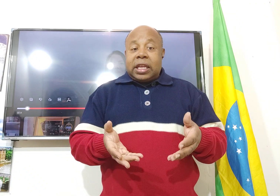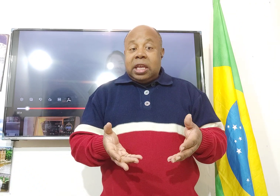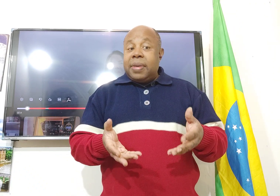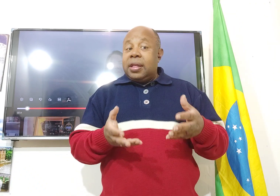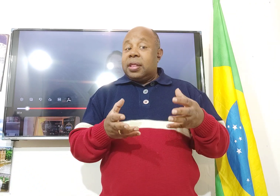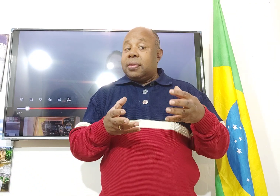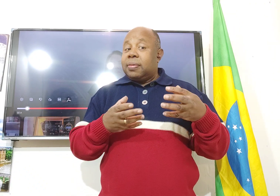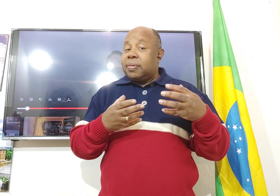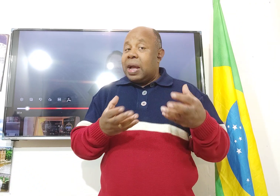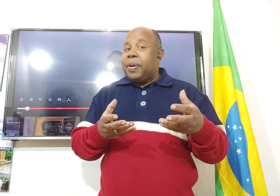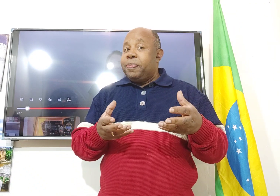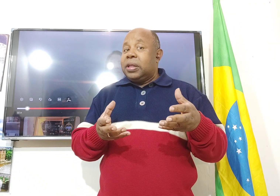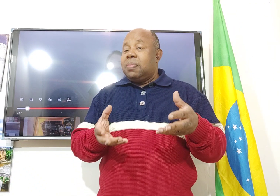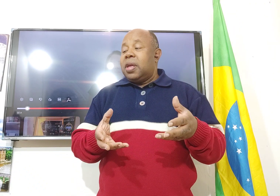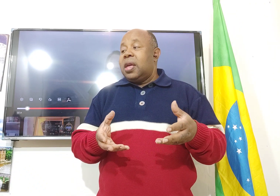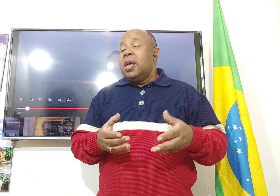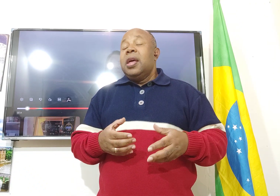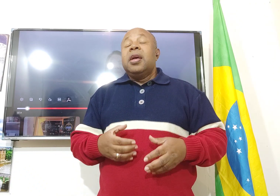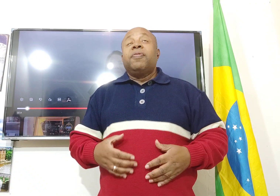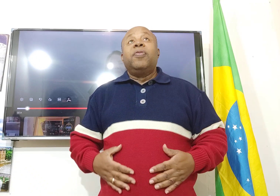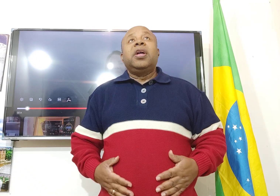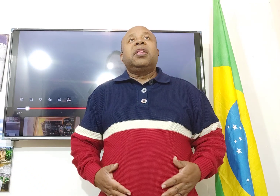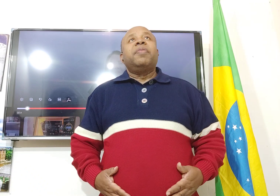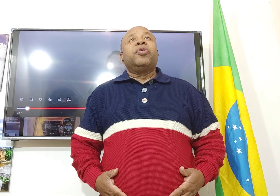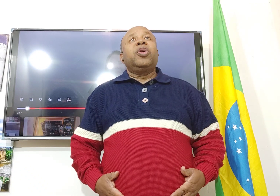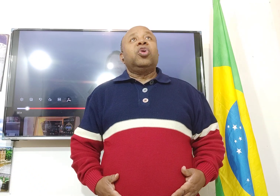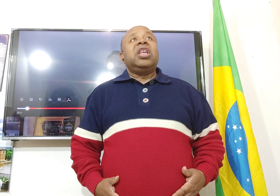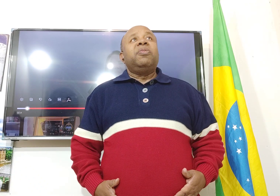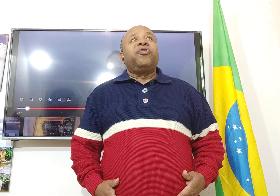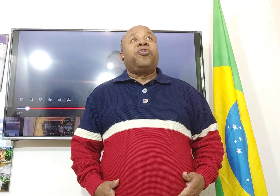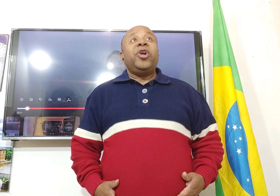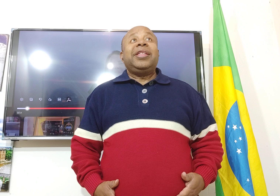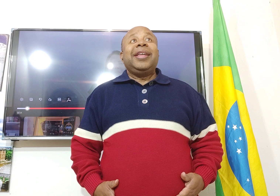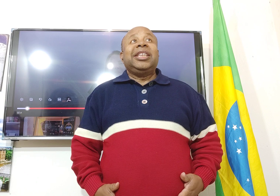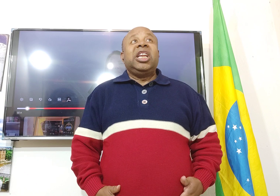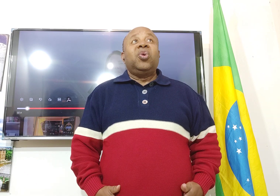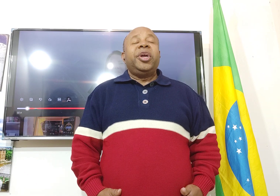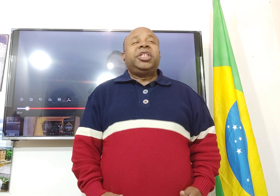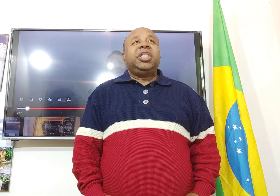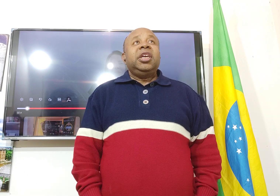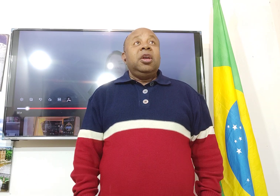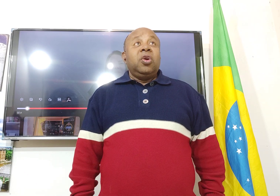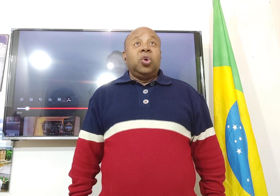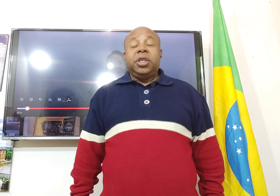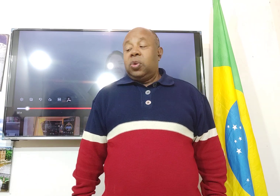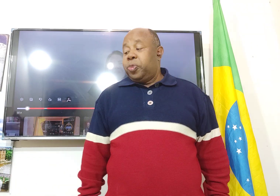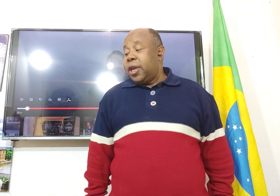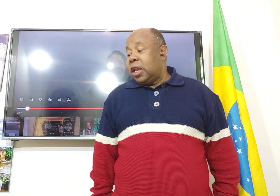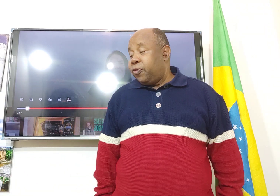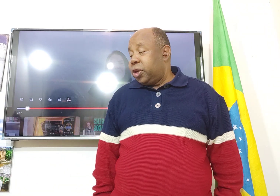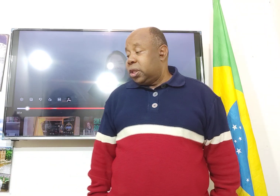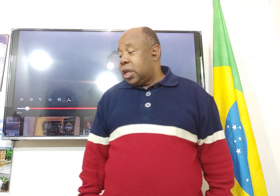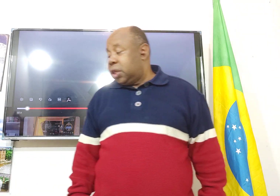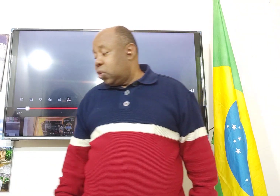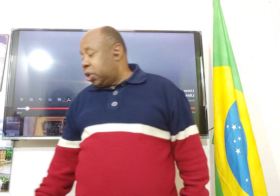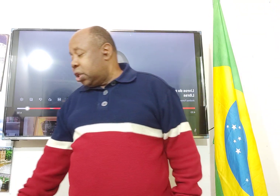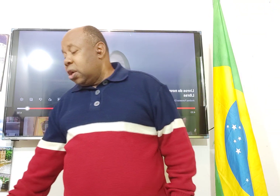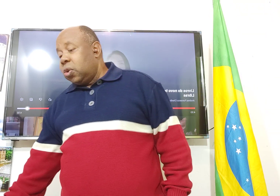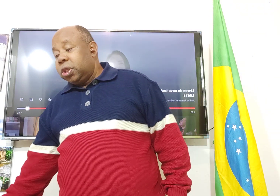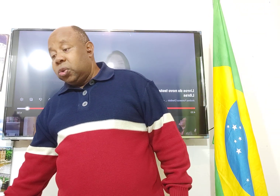aqui, mas dá para perceber. Vamos dar um exemplo. Nicodemos foi ter de noite com Jesus. Por que ele foi ter de noite com